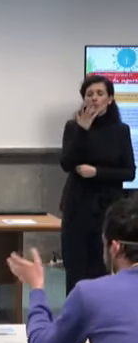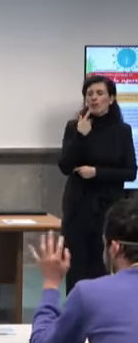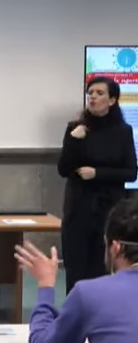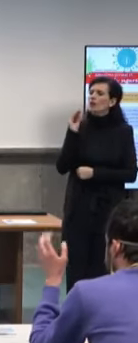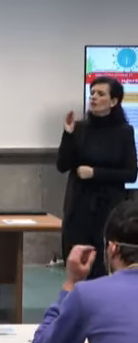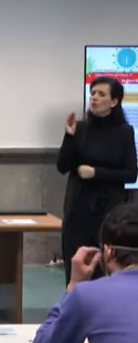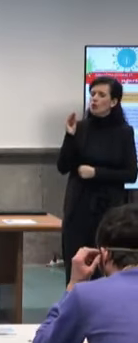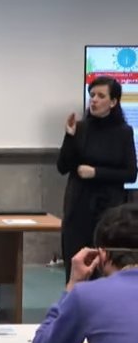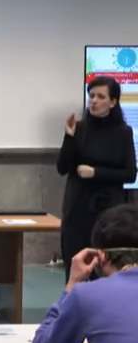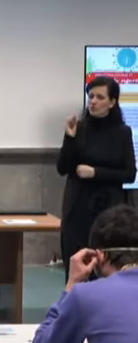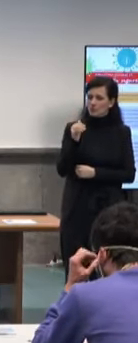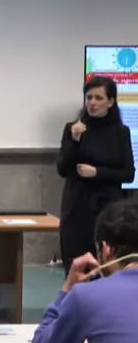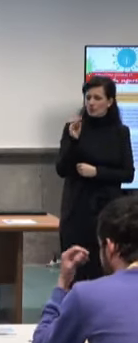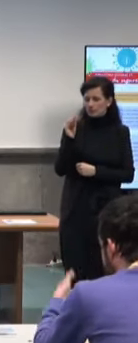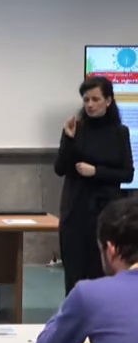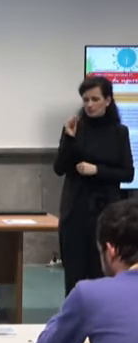soltanto del collega